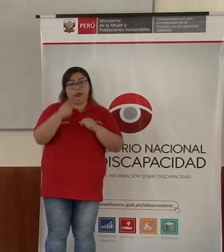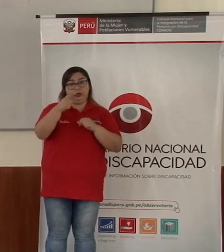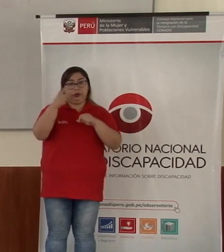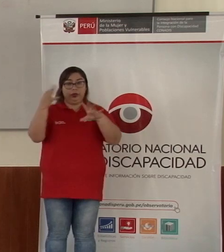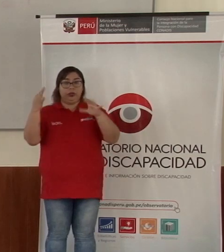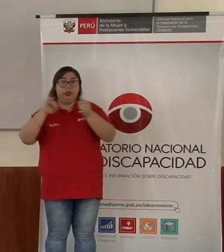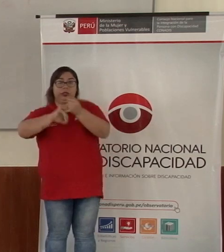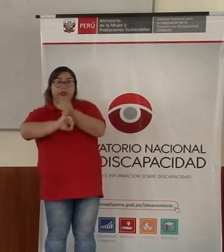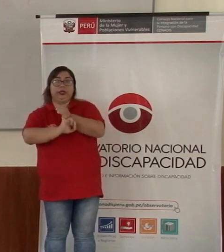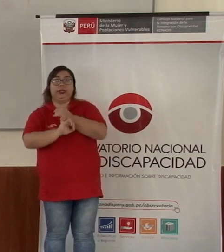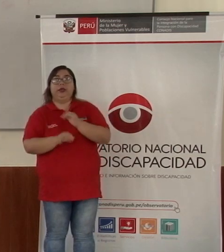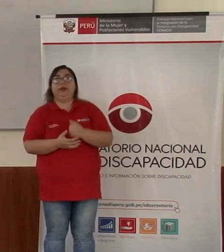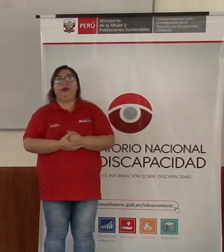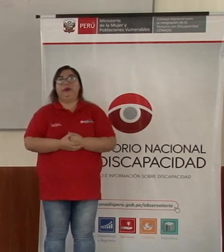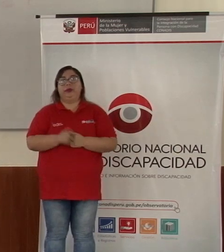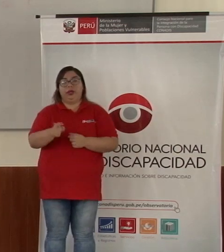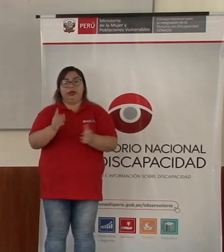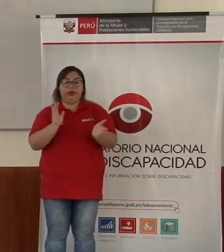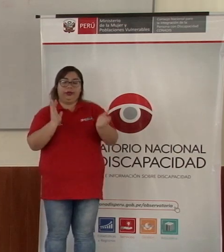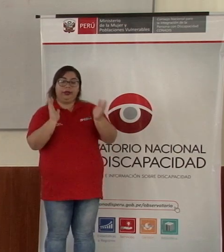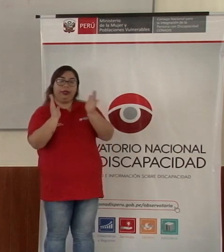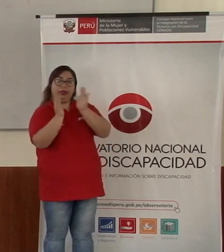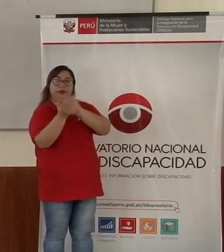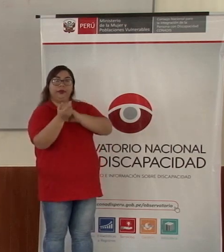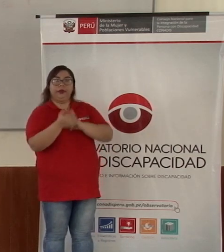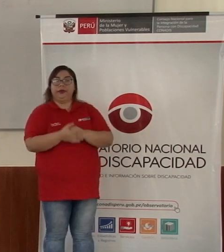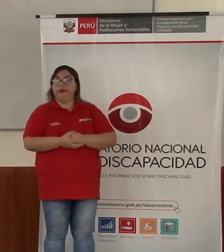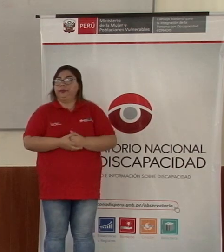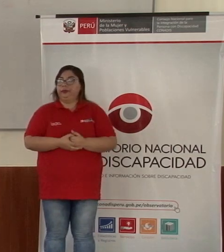septiembre de 2018, el gran cambio que va a haber.